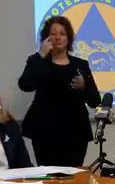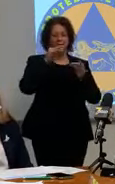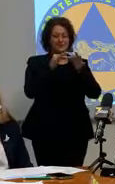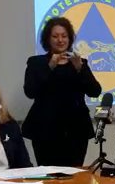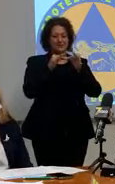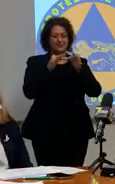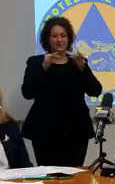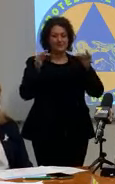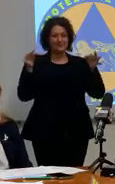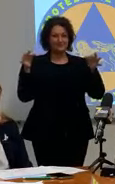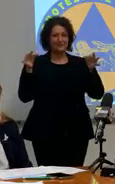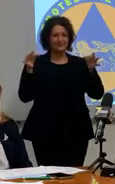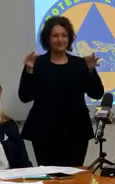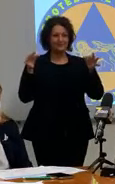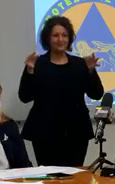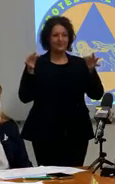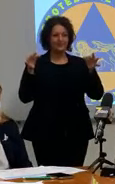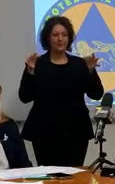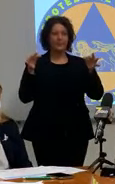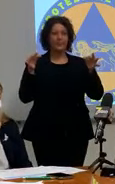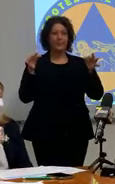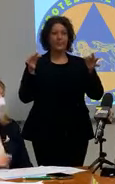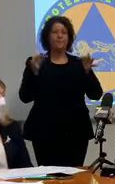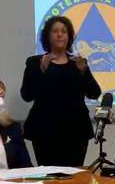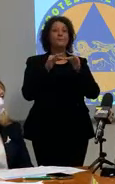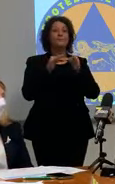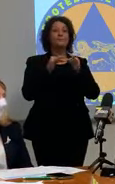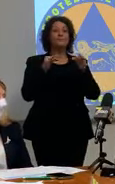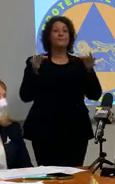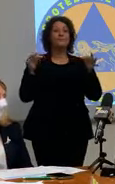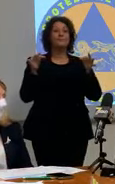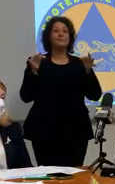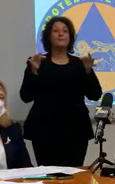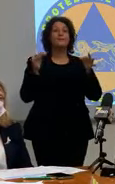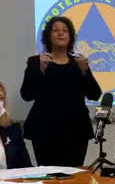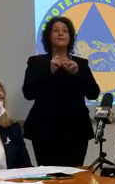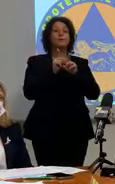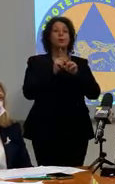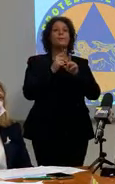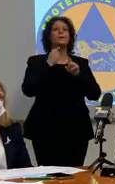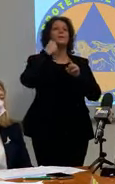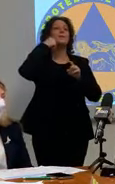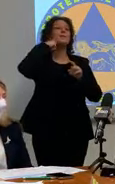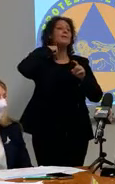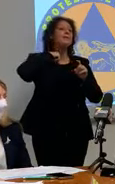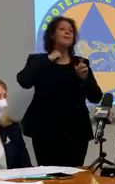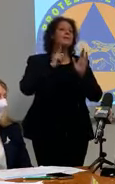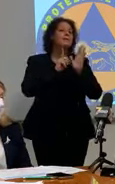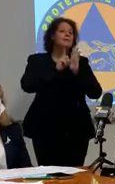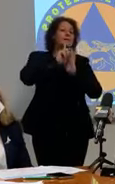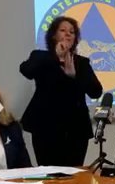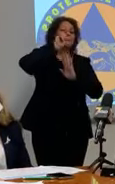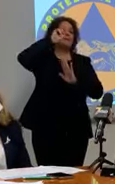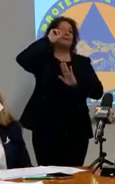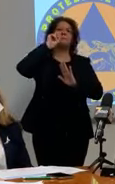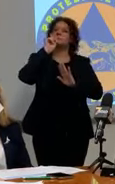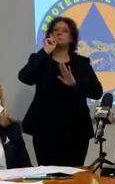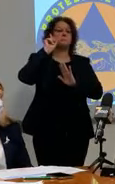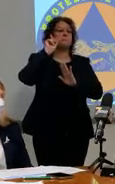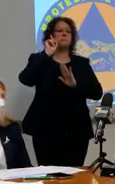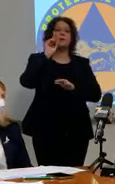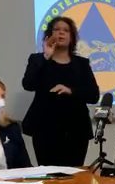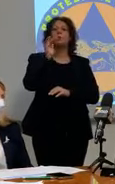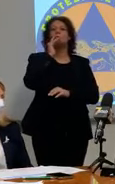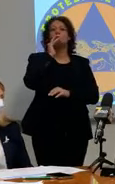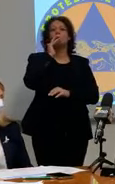infilare il Ah, gli faccio campione vedere. a livello rinofaringio, ma è sufficiente andare